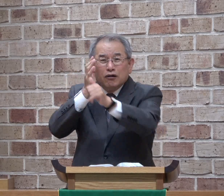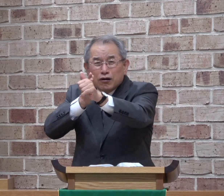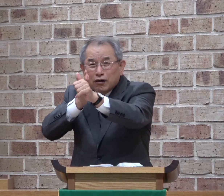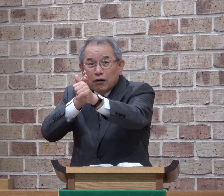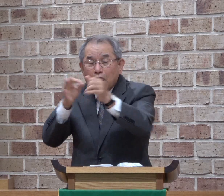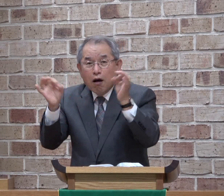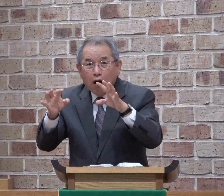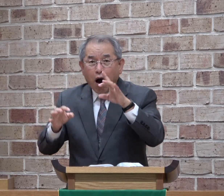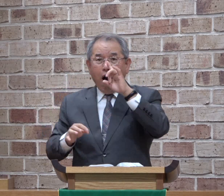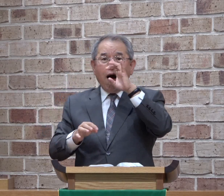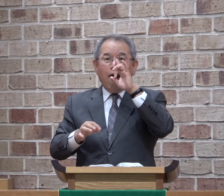여자가